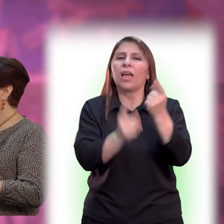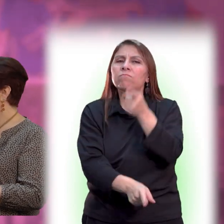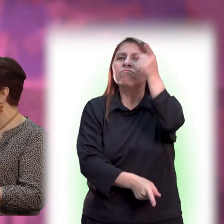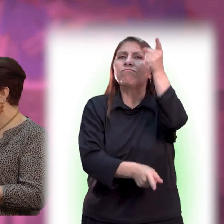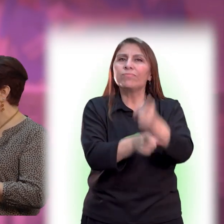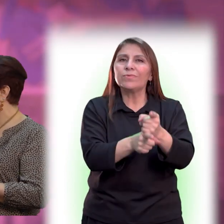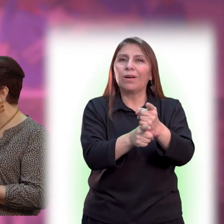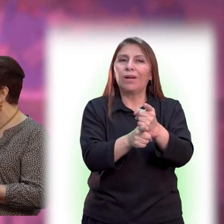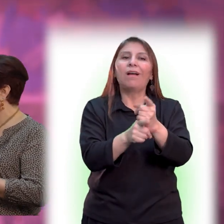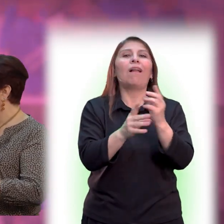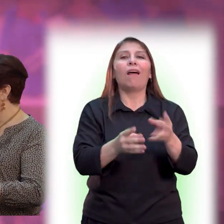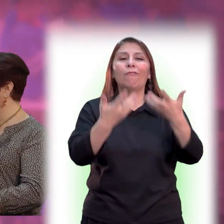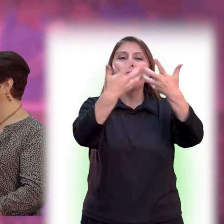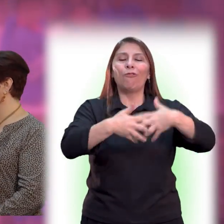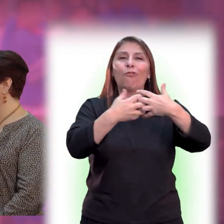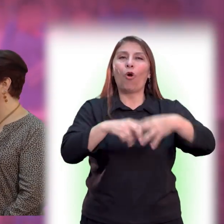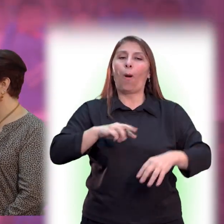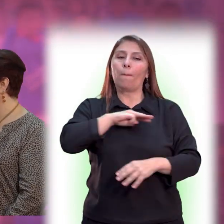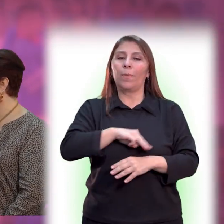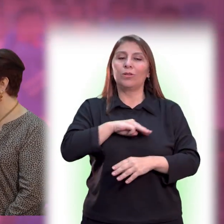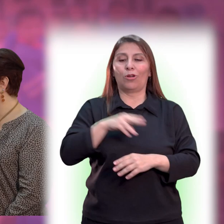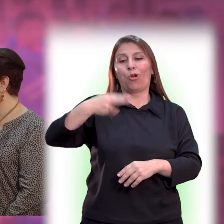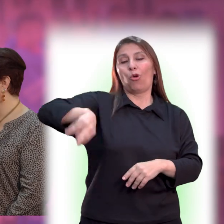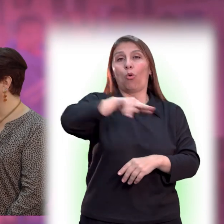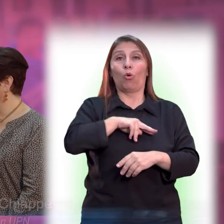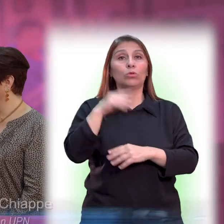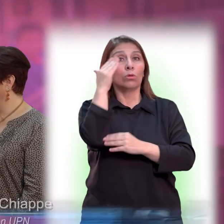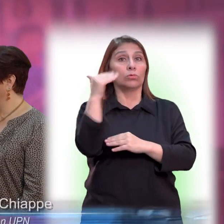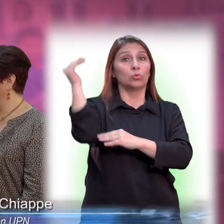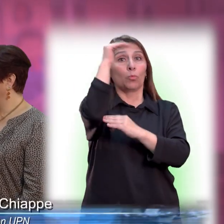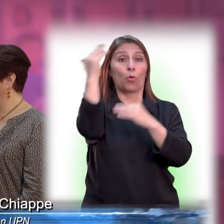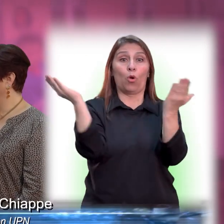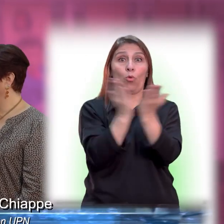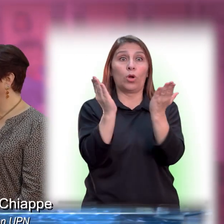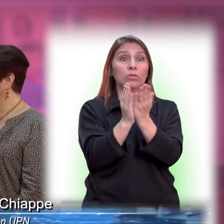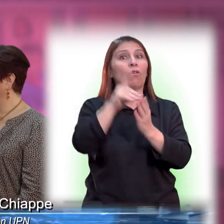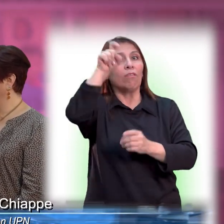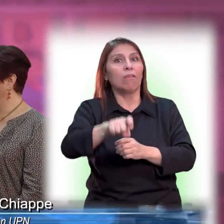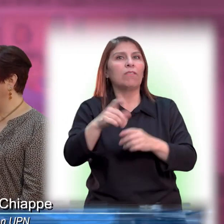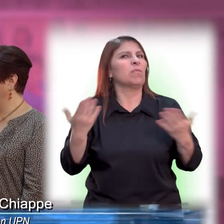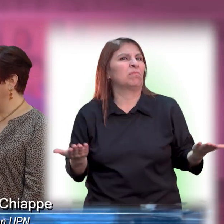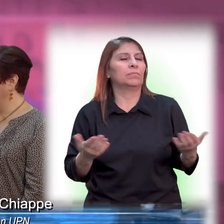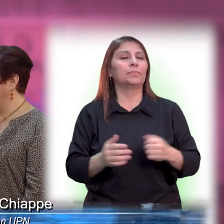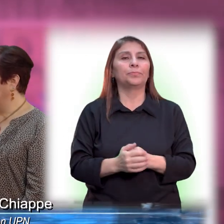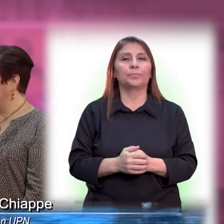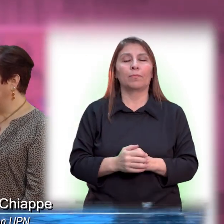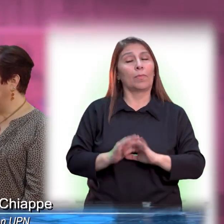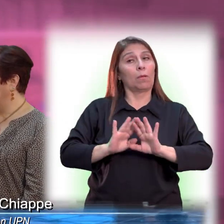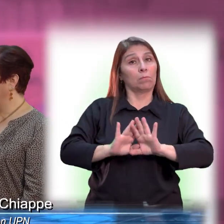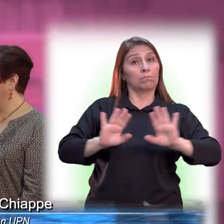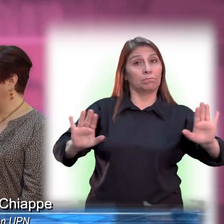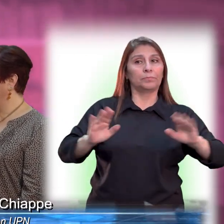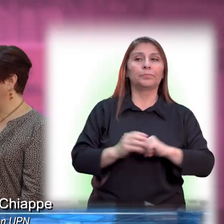como educación superior nos corresponde? Bien, entonces, a nivel de